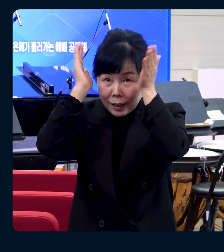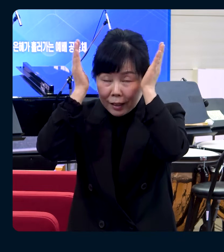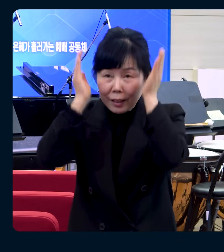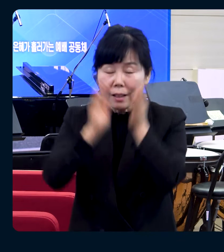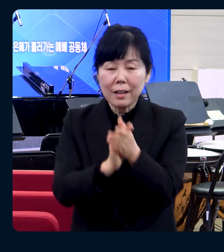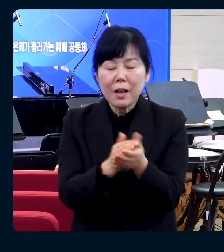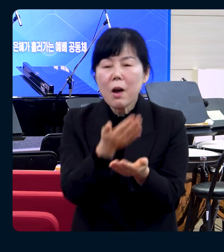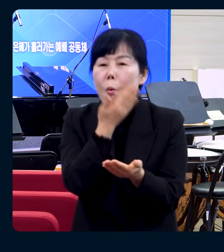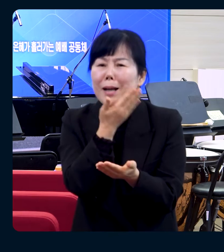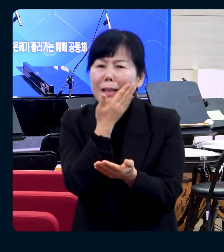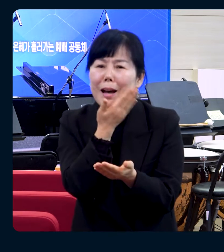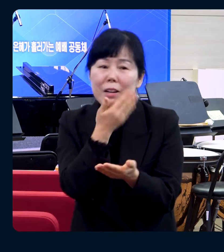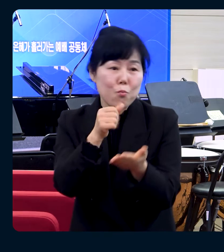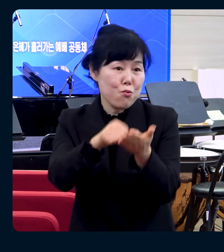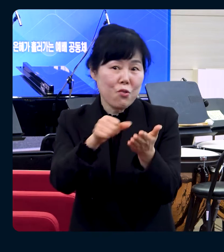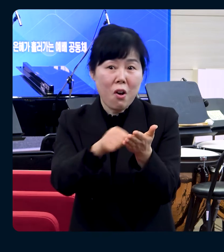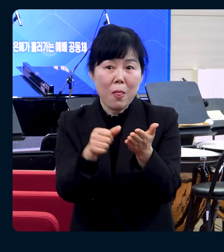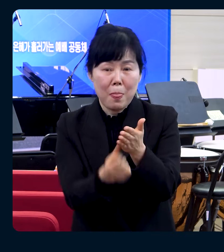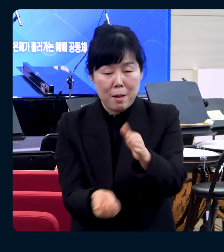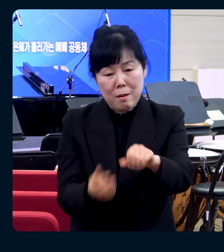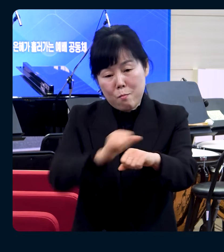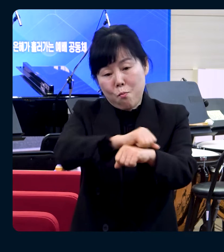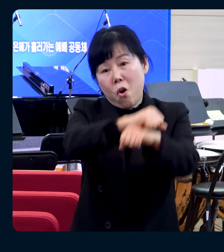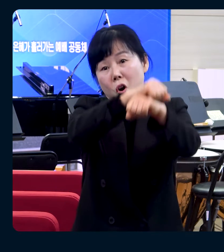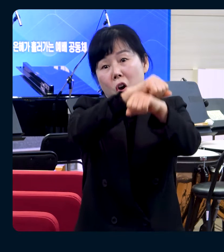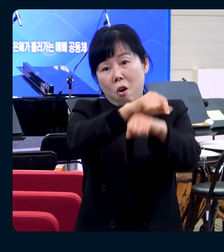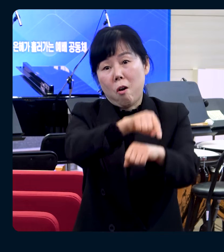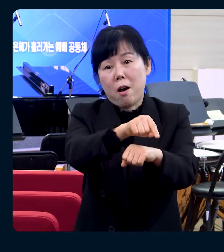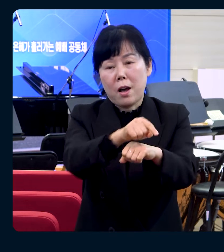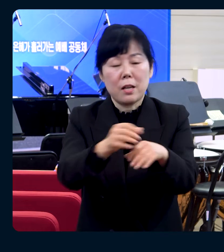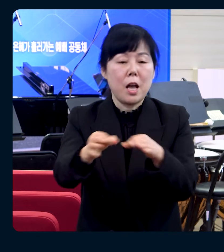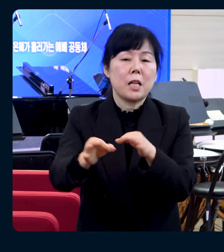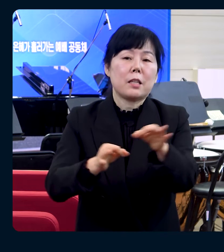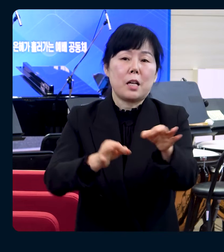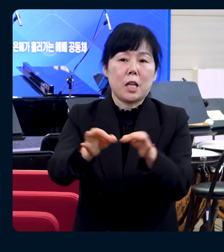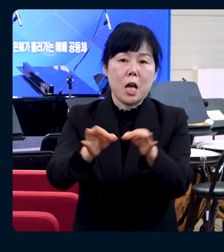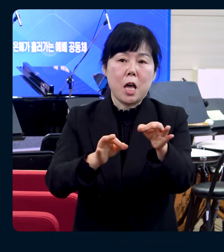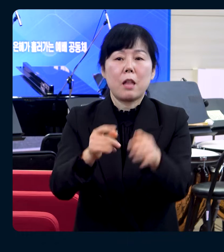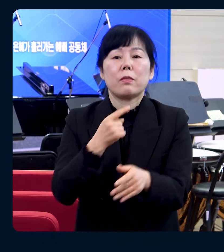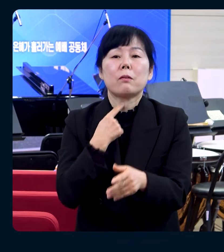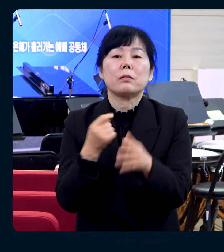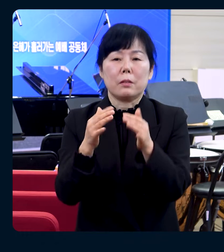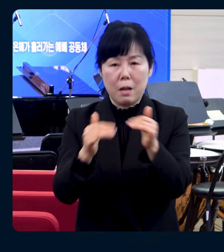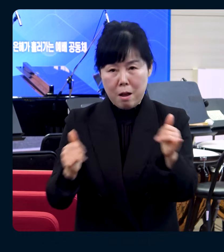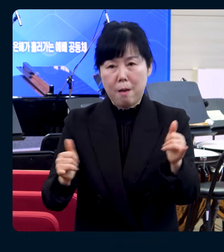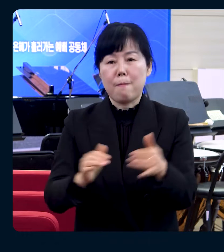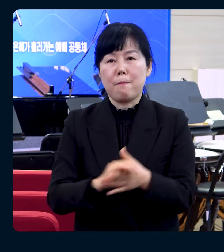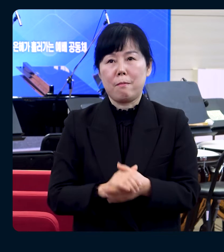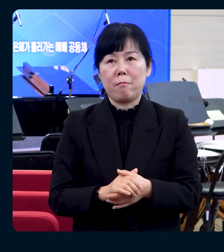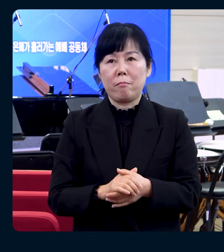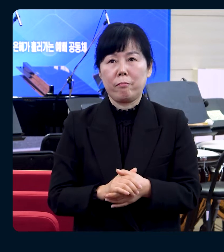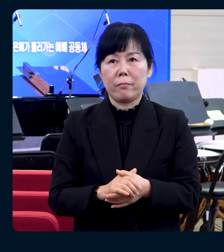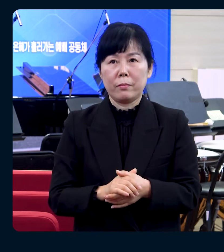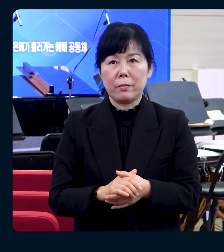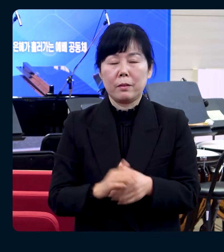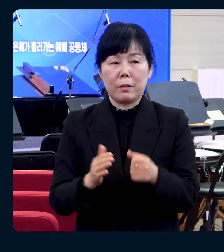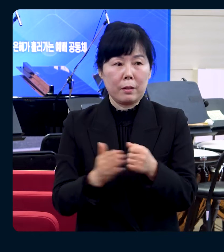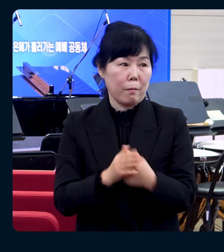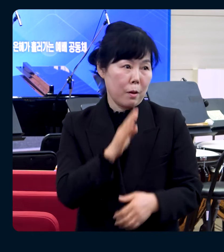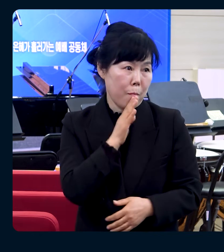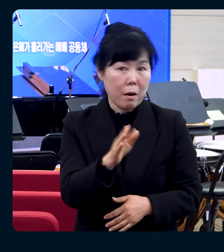화장하는 그런 상품 같은 게 나오는데 그런 걸 싣고 와서 장사하는 사람들이다라고. 그래서 이게